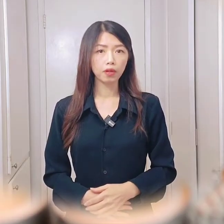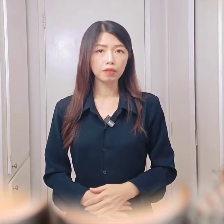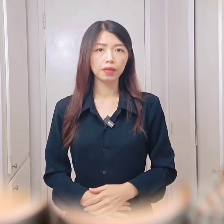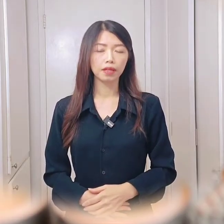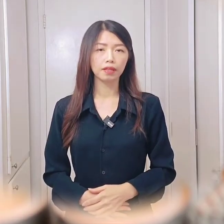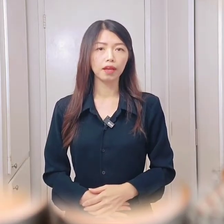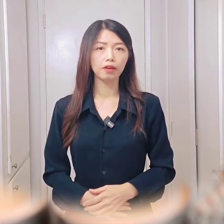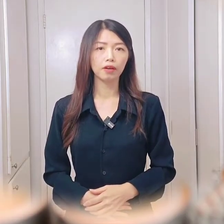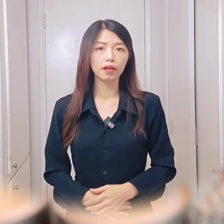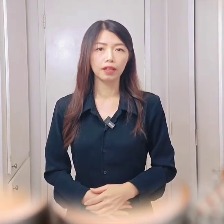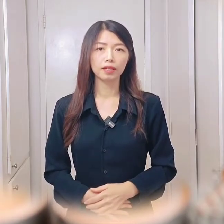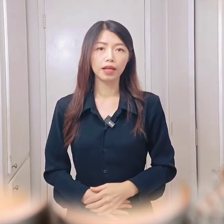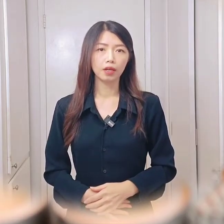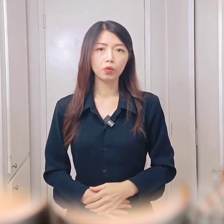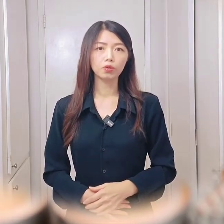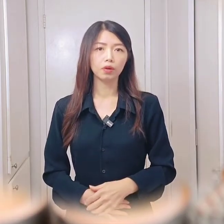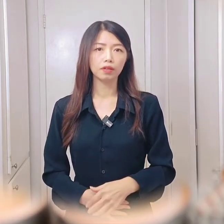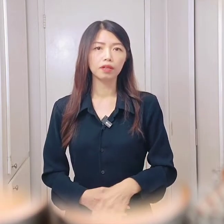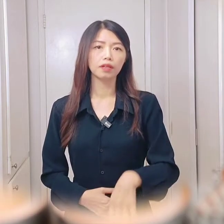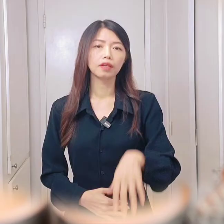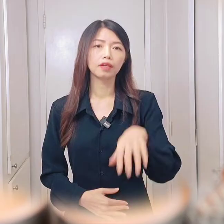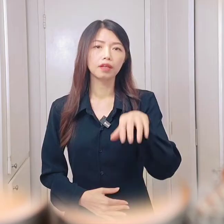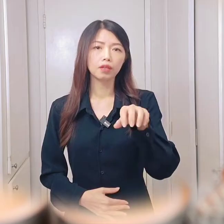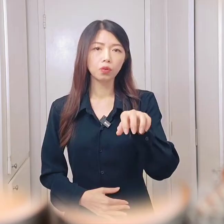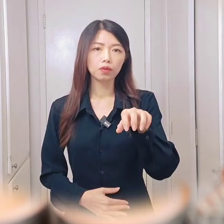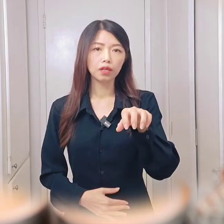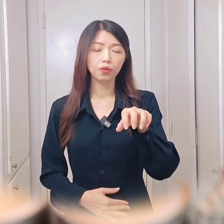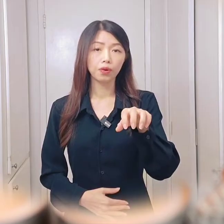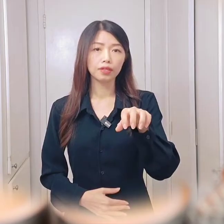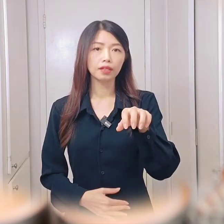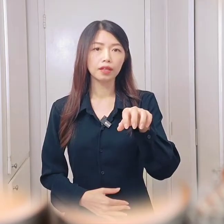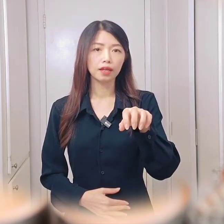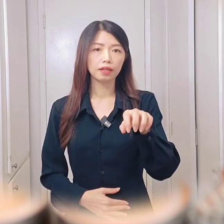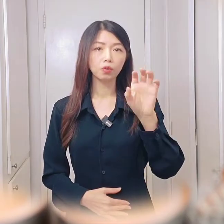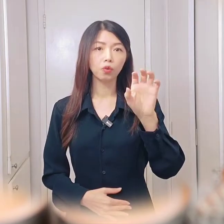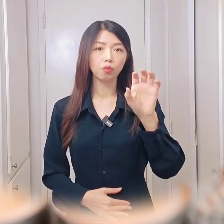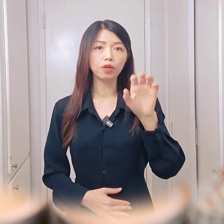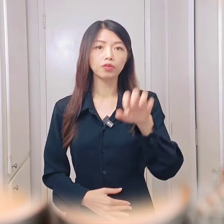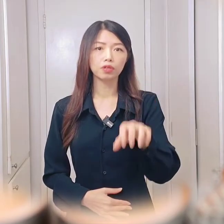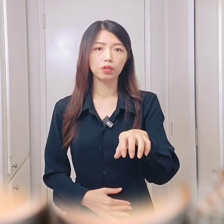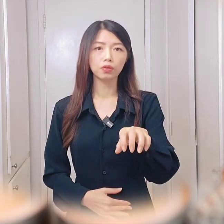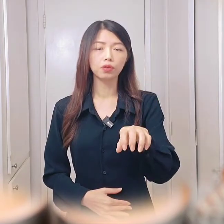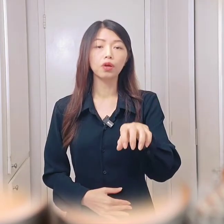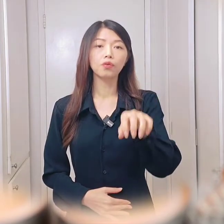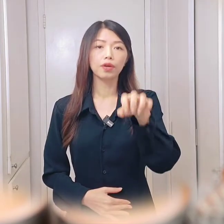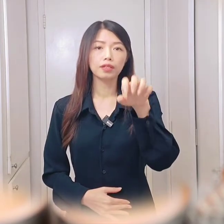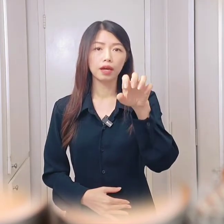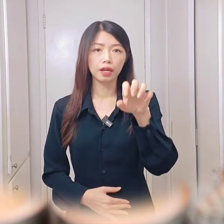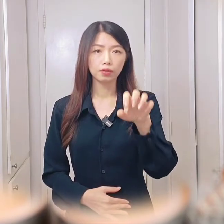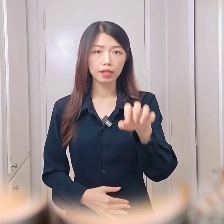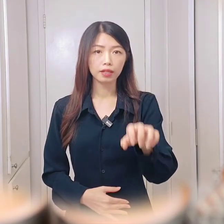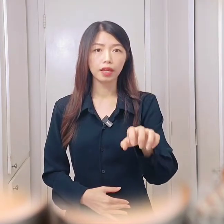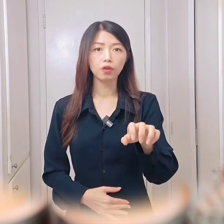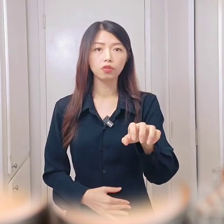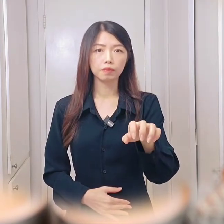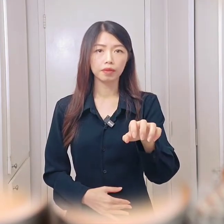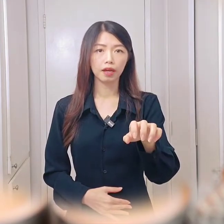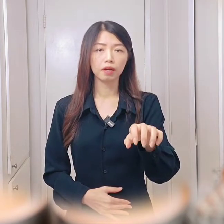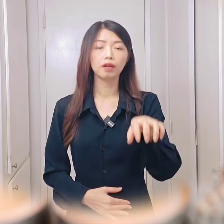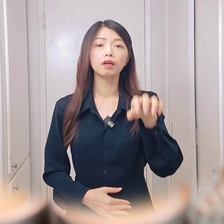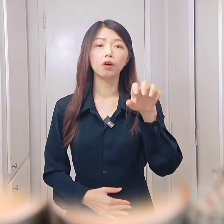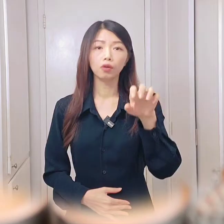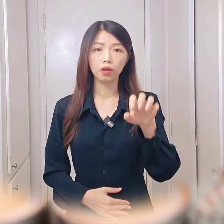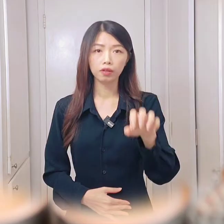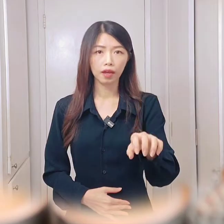군데 표현하시면 되는데요. 일단 장소 수어는 손등이 위로 한 상태에서 손을 오므려 주시고 위에서 아래로 살짝 내려주시면